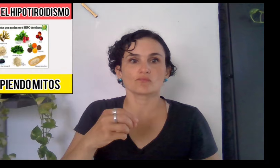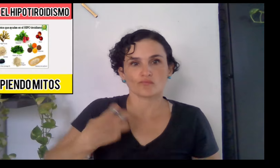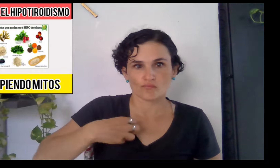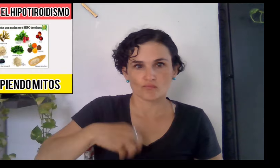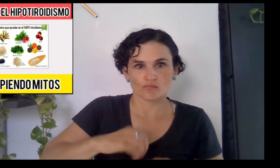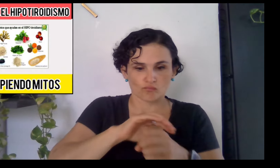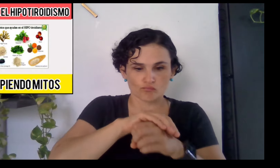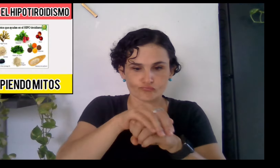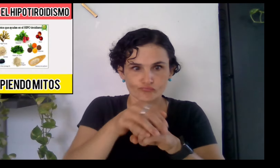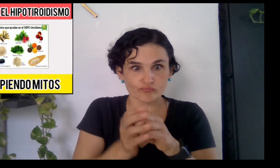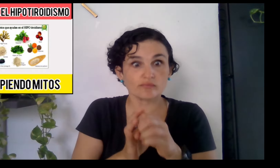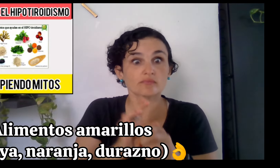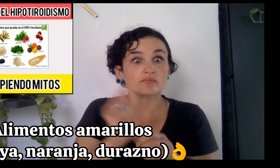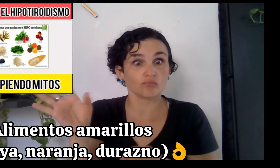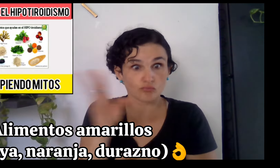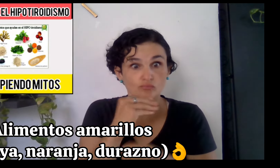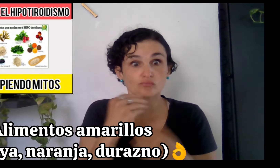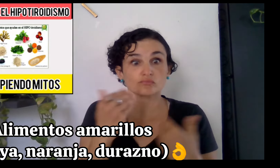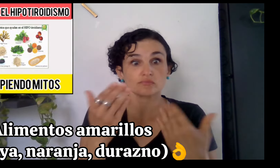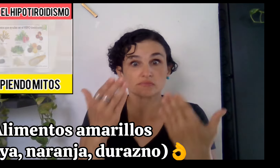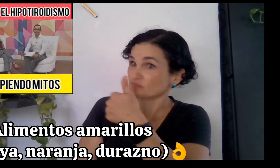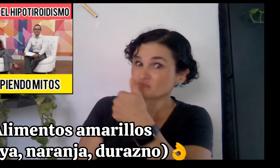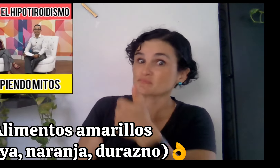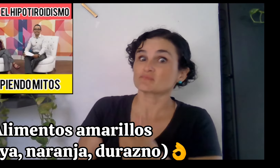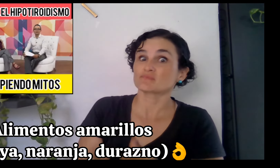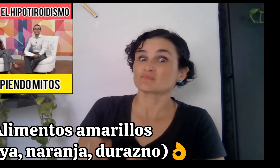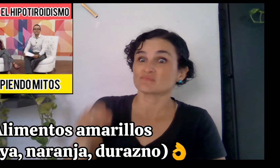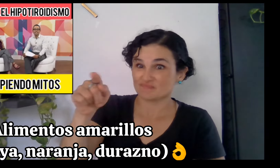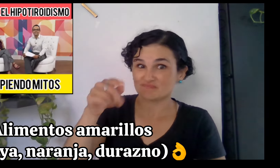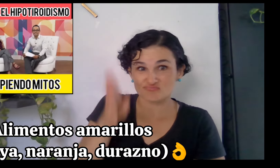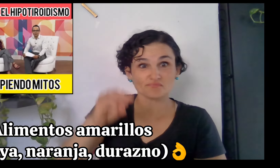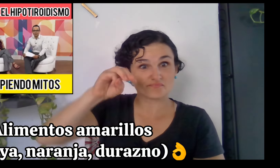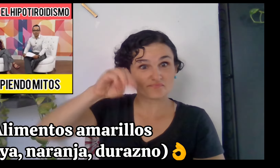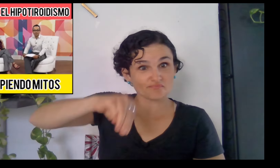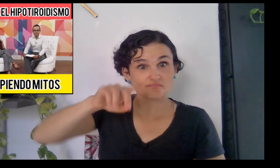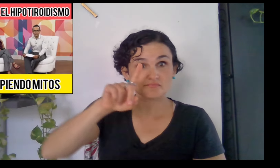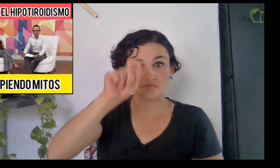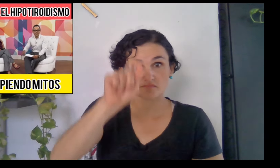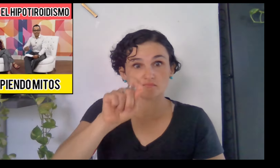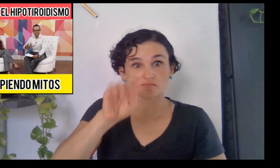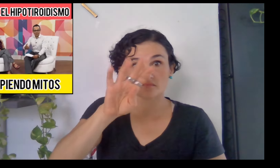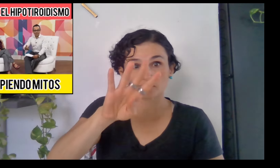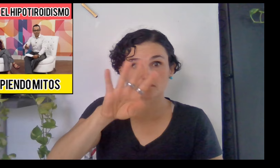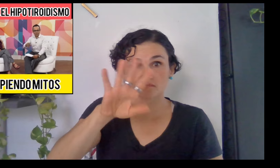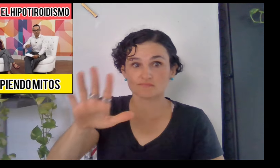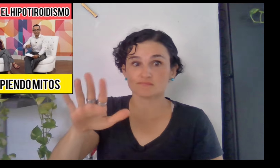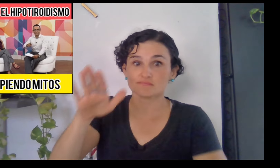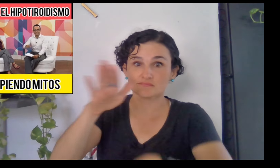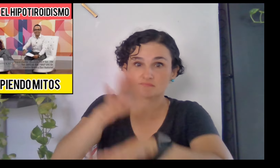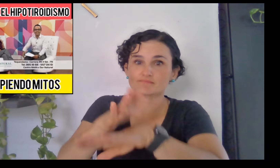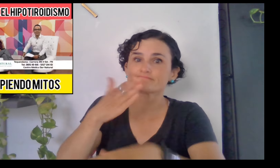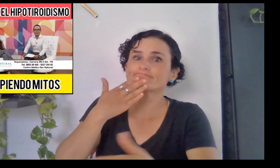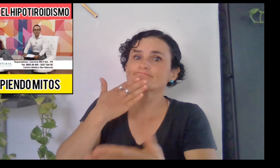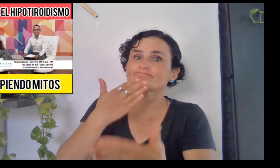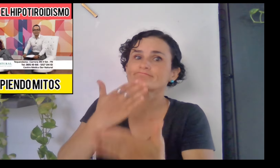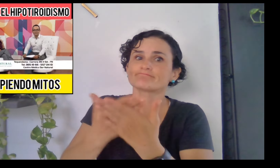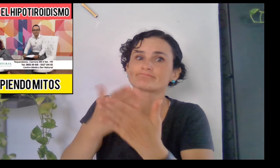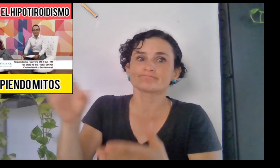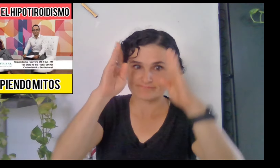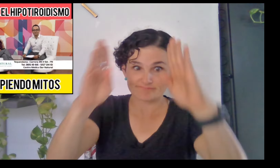a todos para que nos sigan viendo todos los martes a la 1:45 de la tarde. Muchas gracias a todos por su atención y recuerden, todos los martes aquí